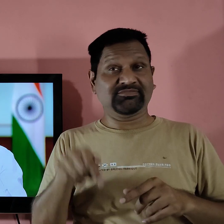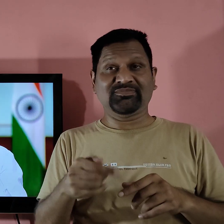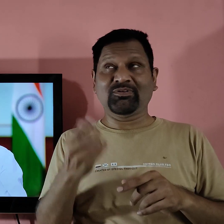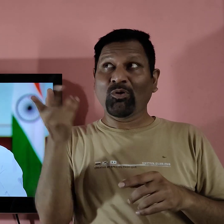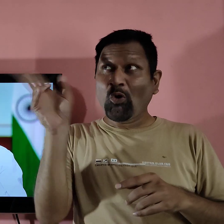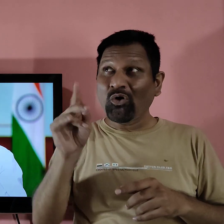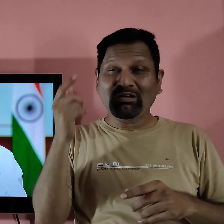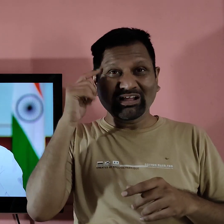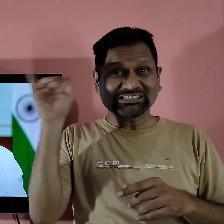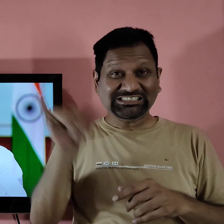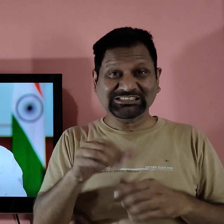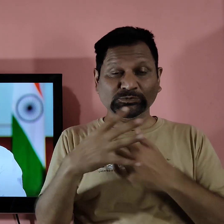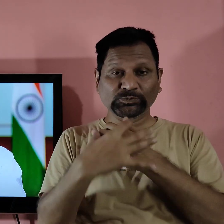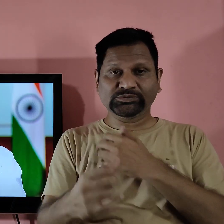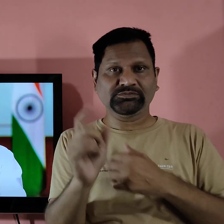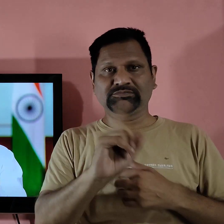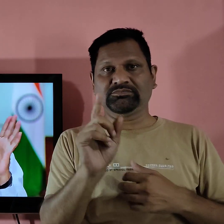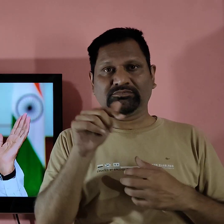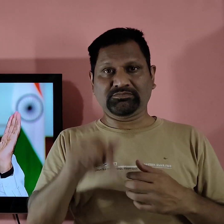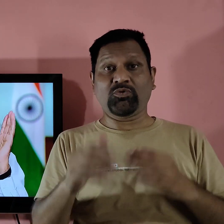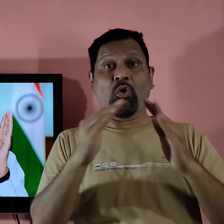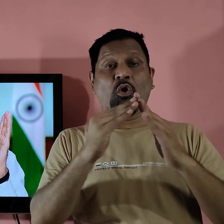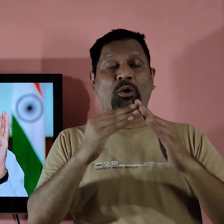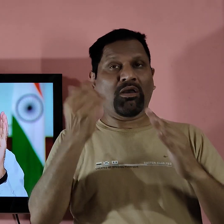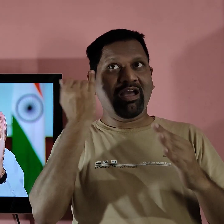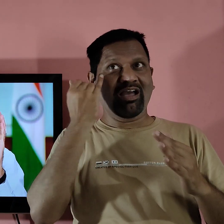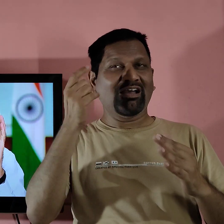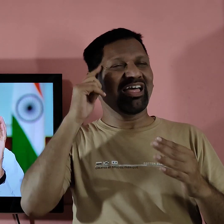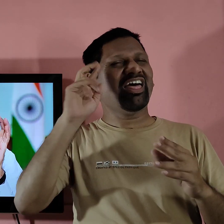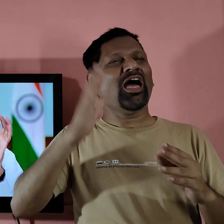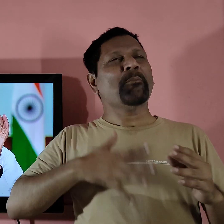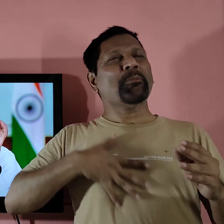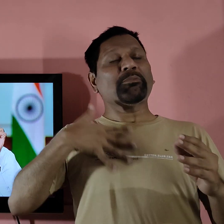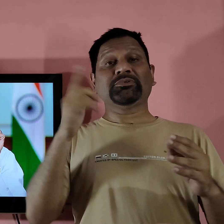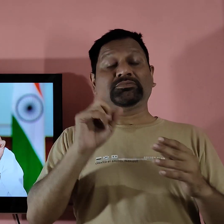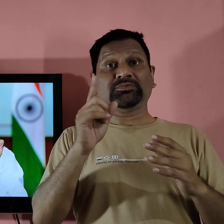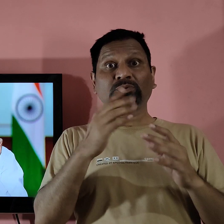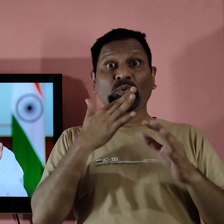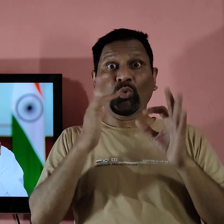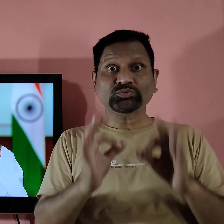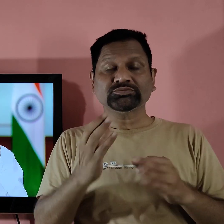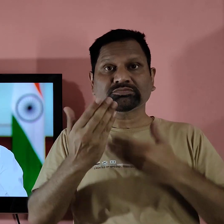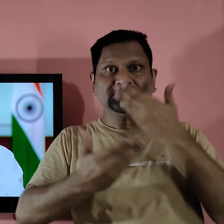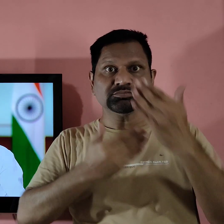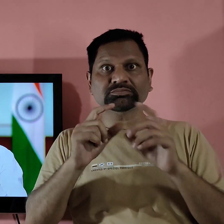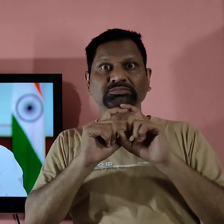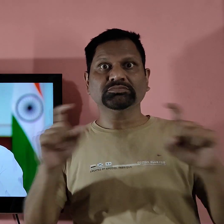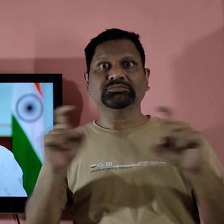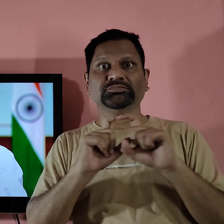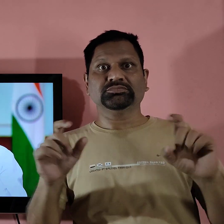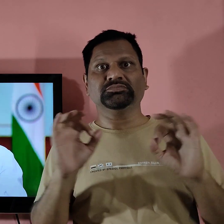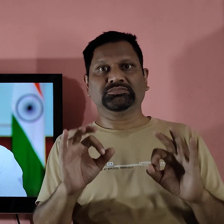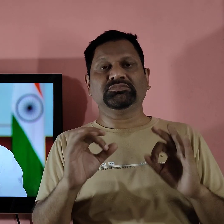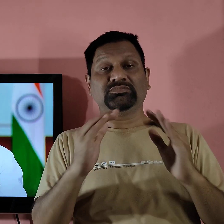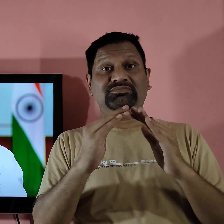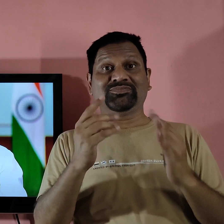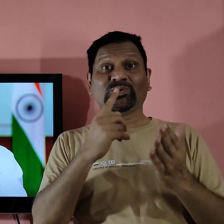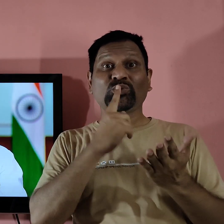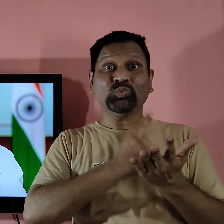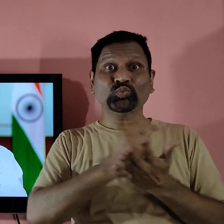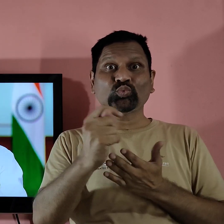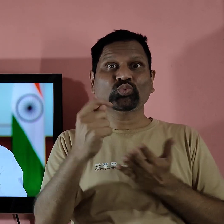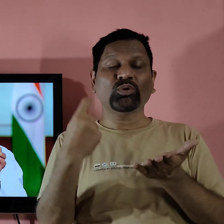प्रकार की गलतफहमी से लोगों को बाहर निकालना है। हर परिवार तक सही